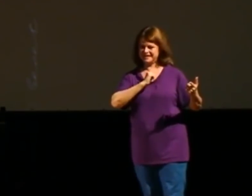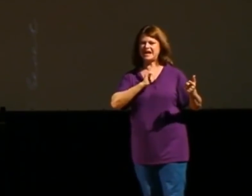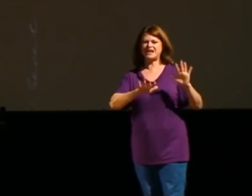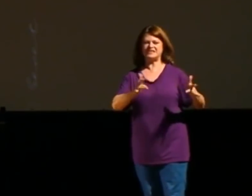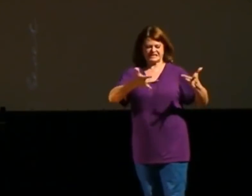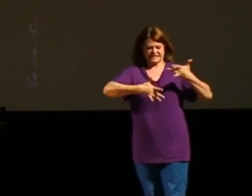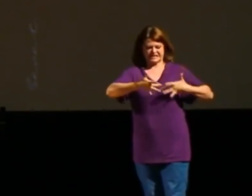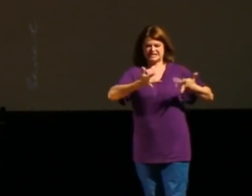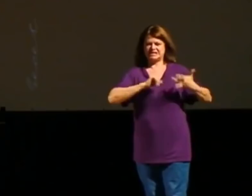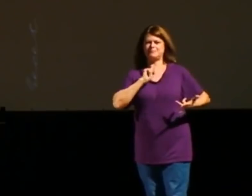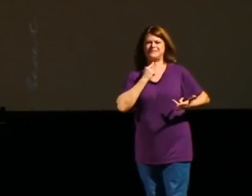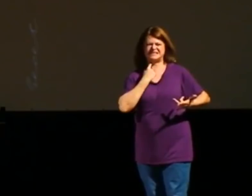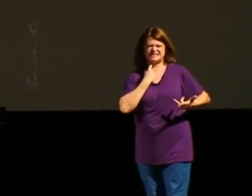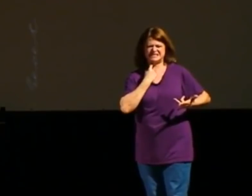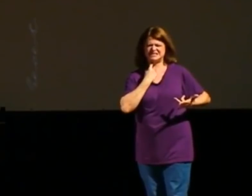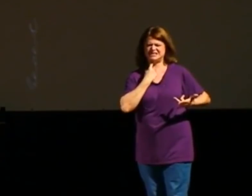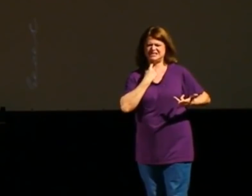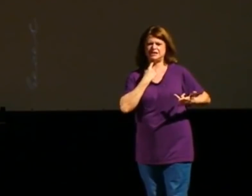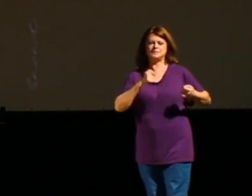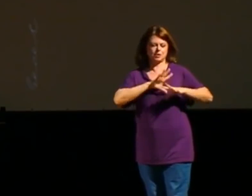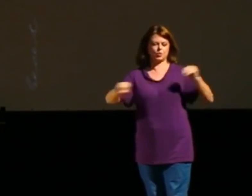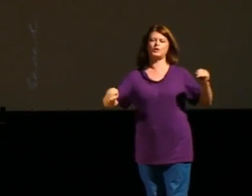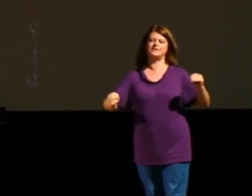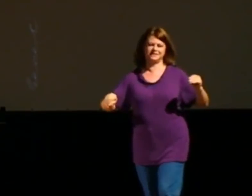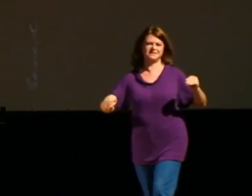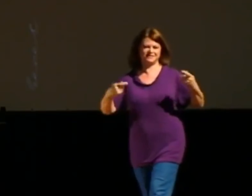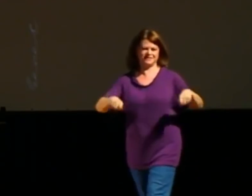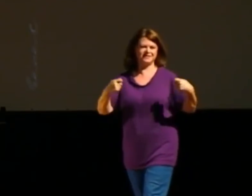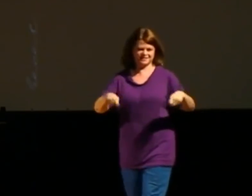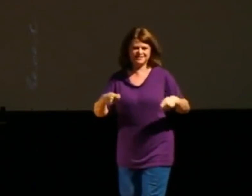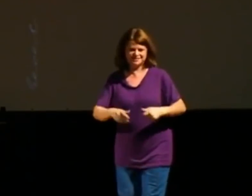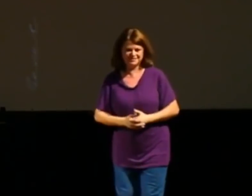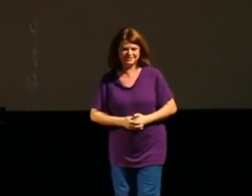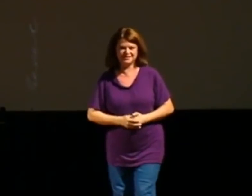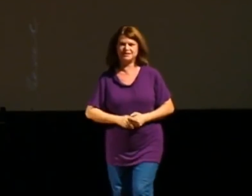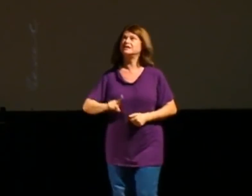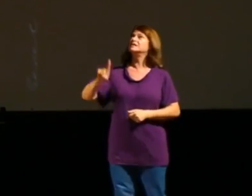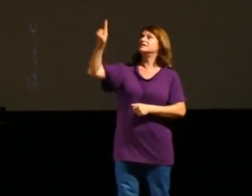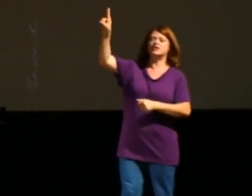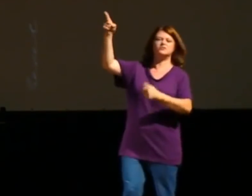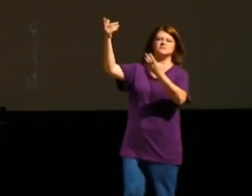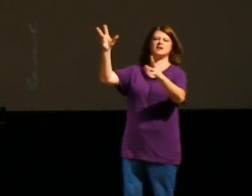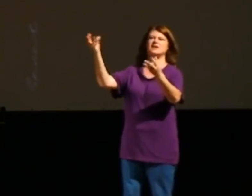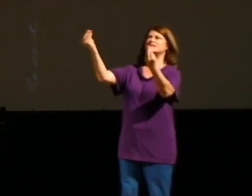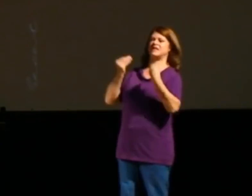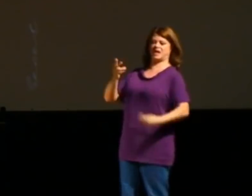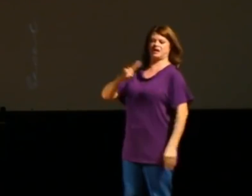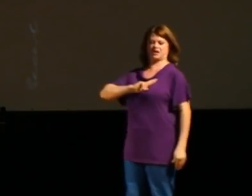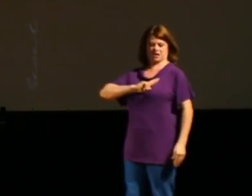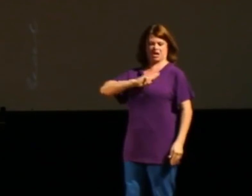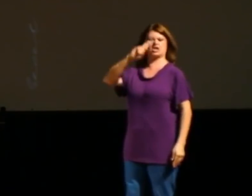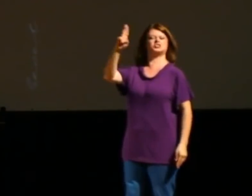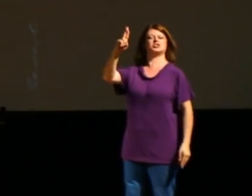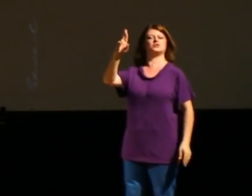preocupa em te dar uma religião. Porque a religião, ela só o quê? Faz com que a gente tenha uma aparência legal. Jesus se